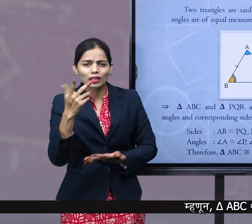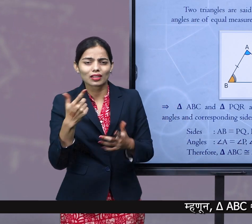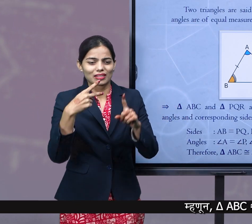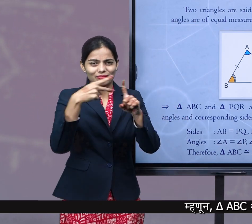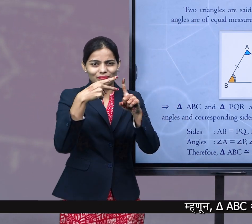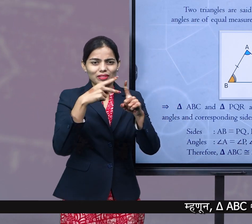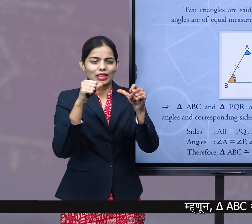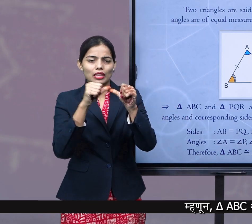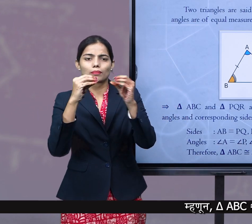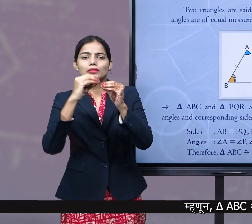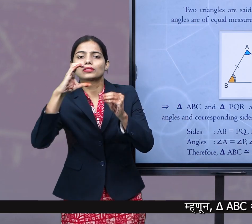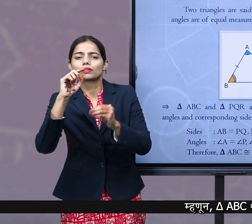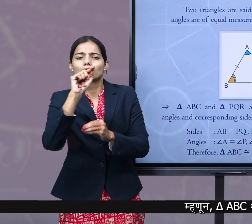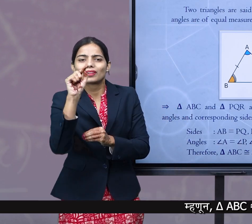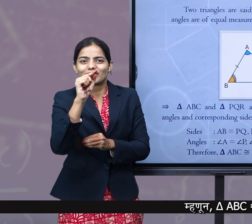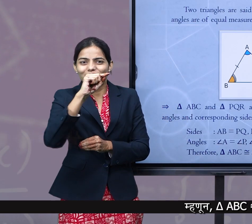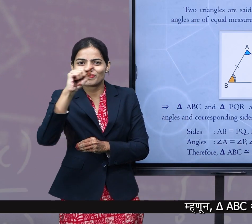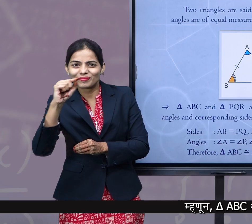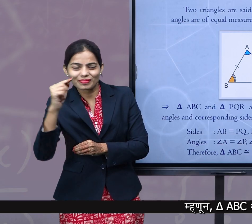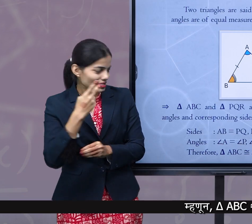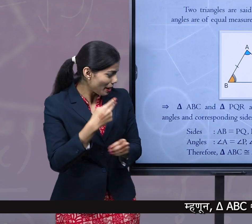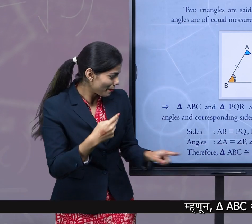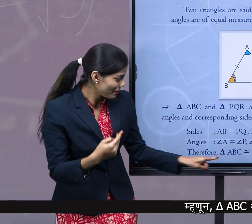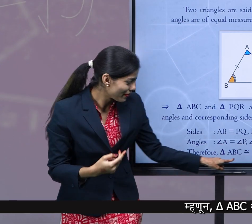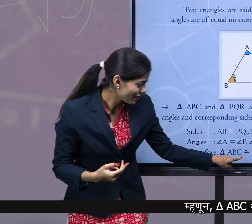म्हणून ट्रायंगल ABC equals to ट्रायंगल PQR.